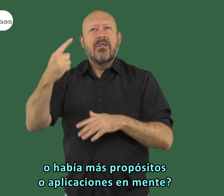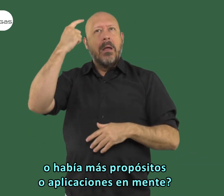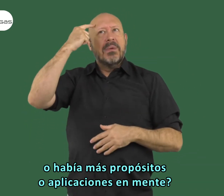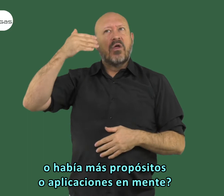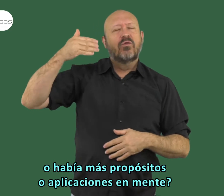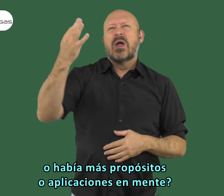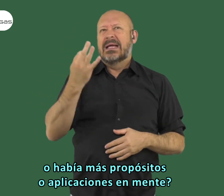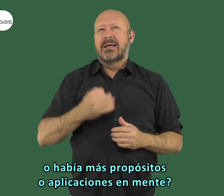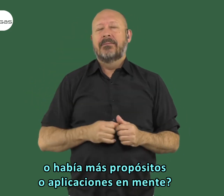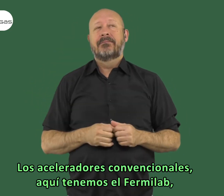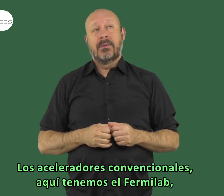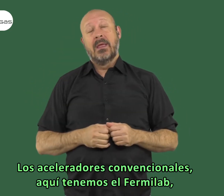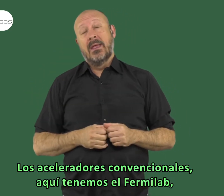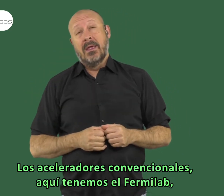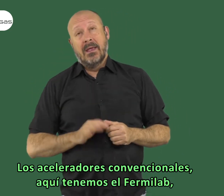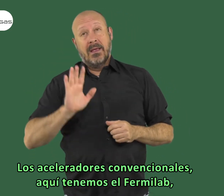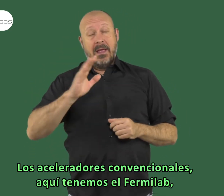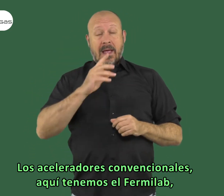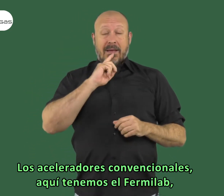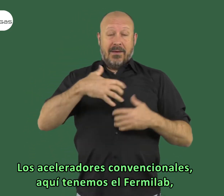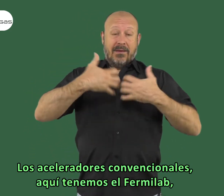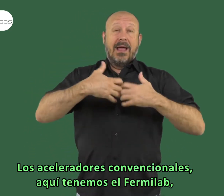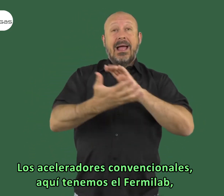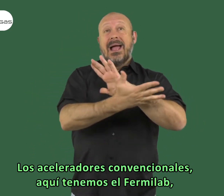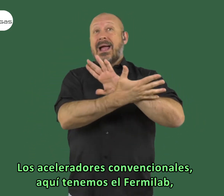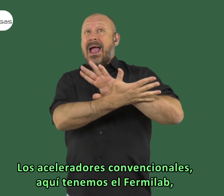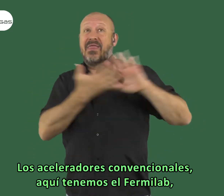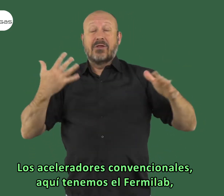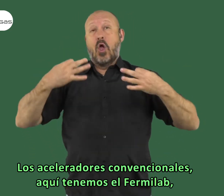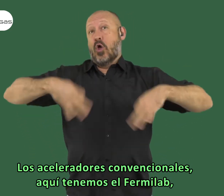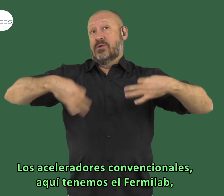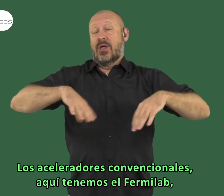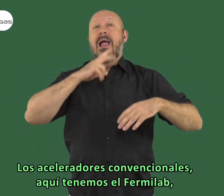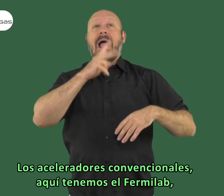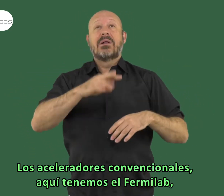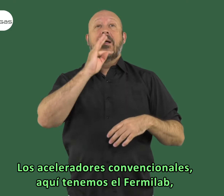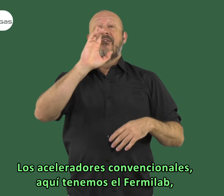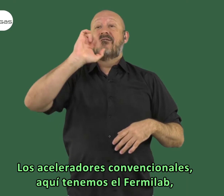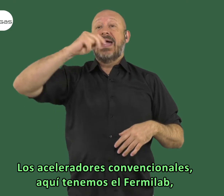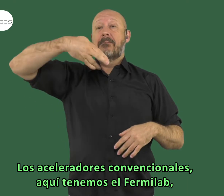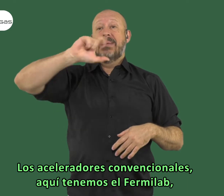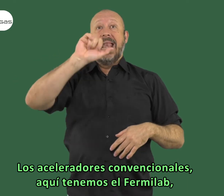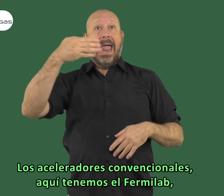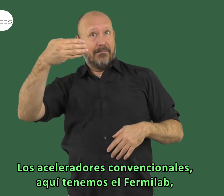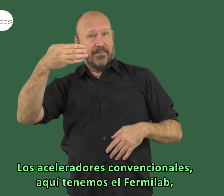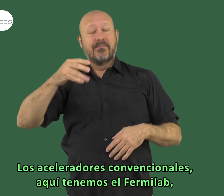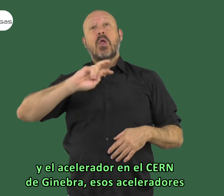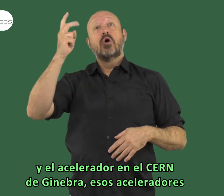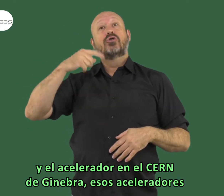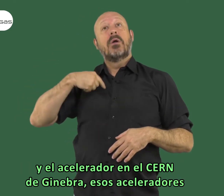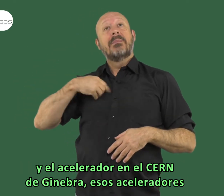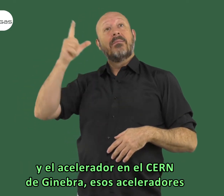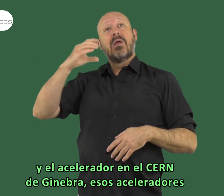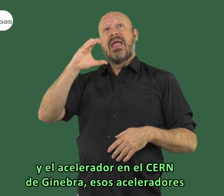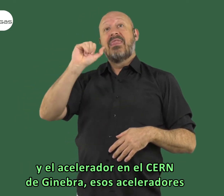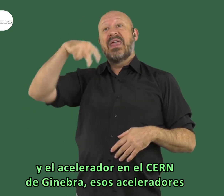o aplicaciones en mente? Bueno, los aceleradores que se llaman convencional, aquí tenemos ahora el Fermilab